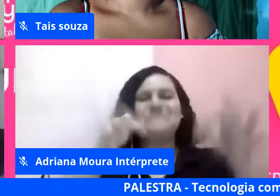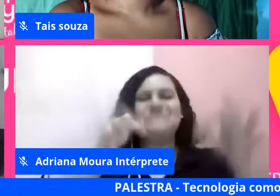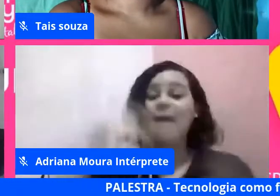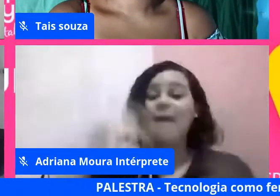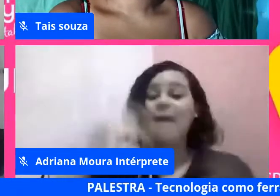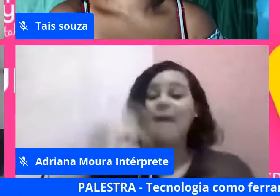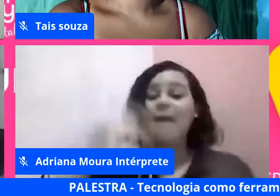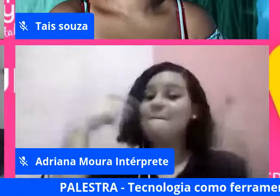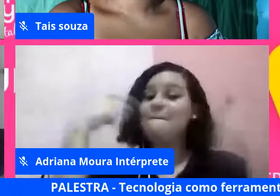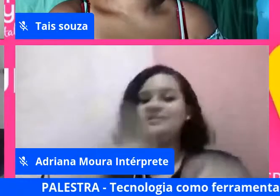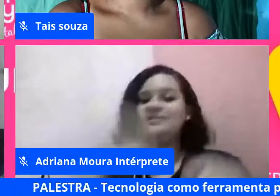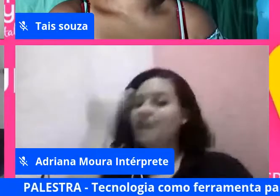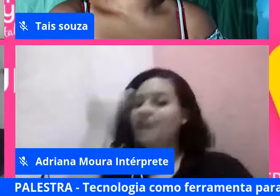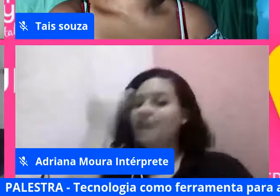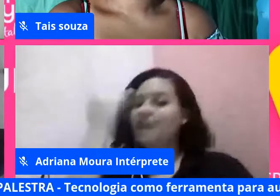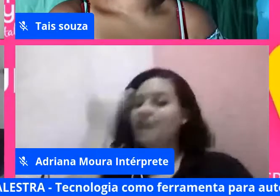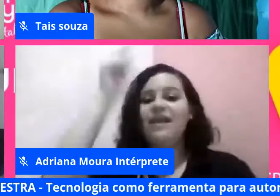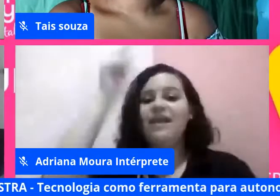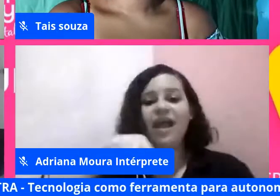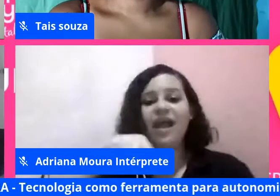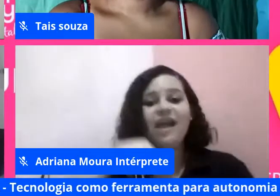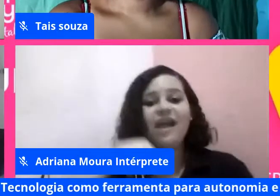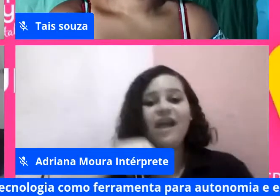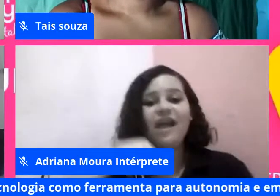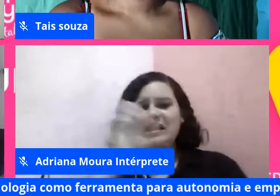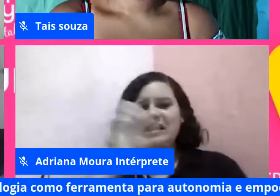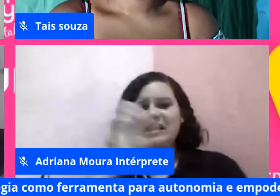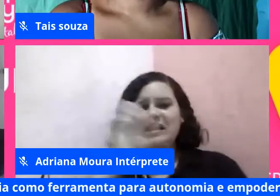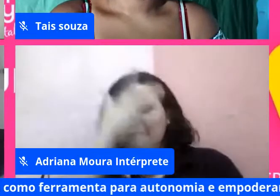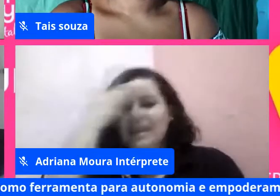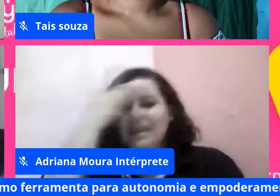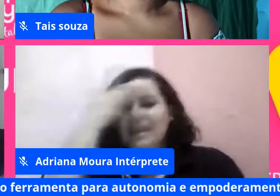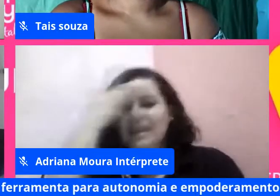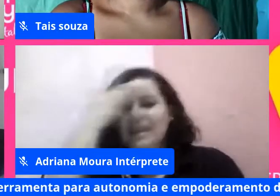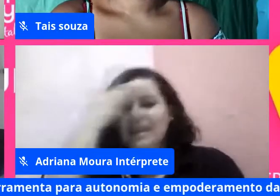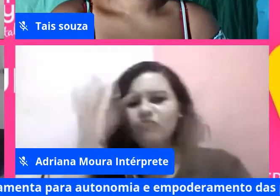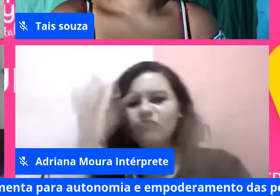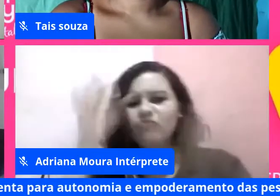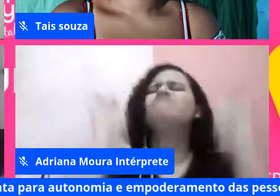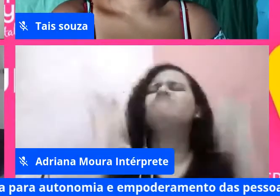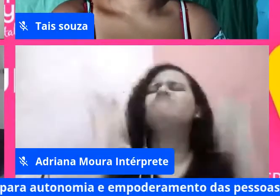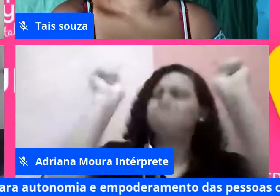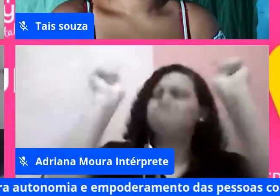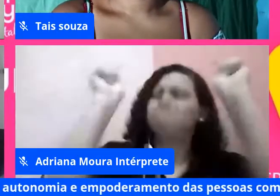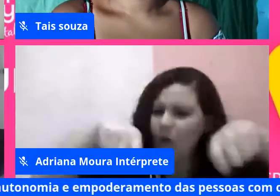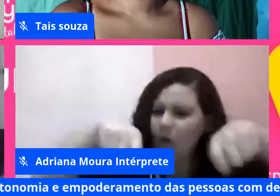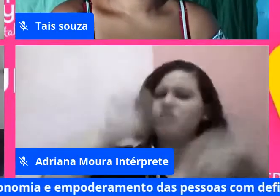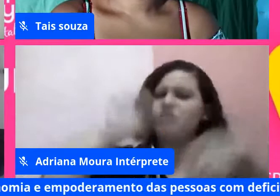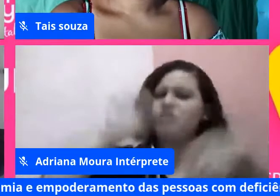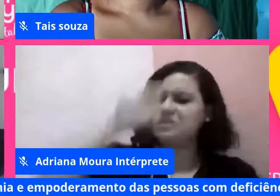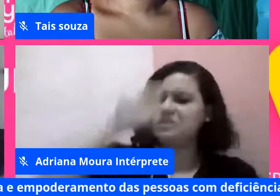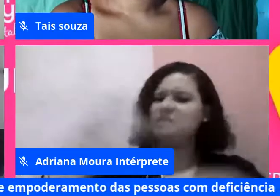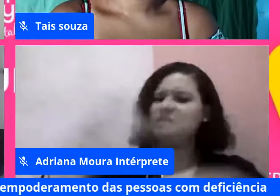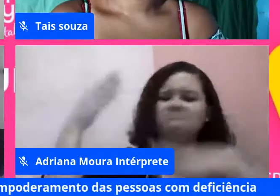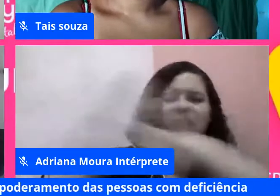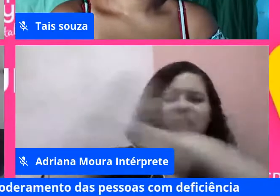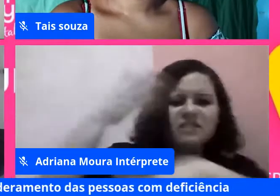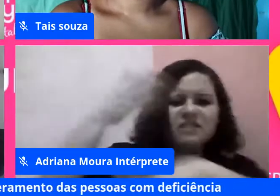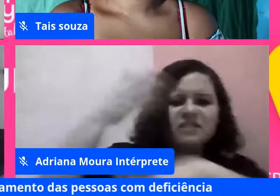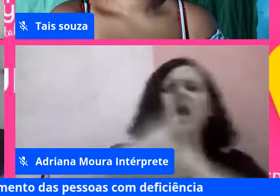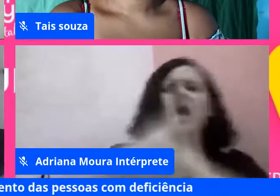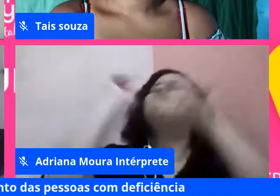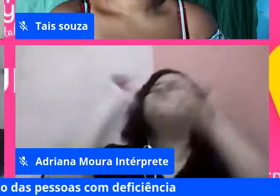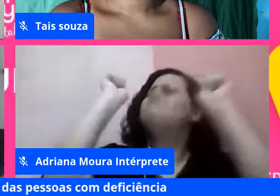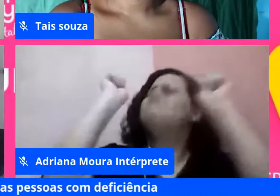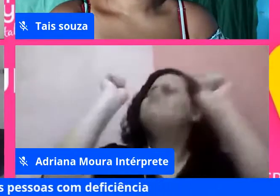com deficiência têm, sim, capacidade, as pessoas com deficiência podem, né, participar, estarem, né,